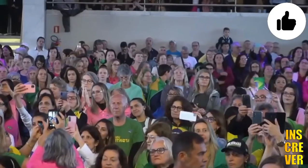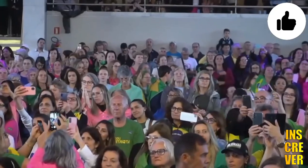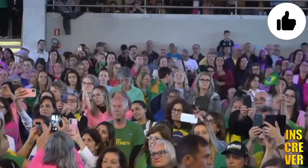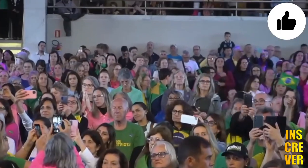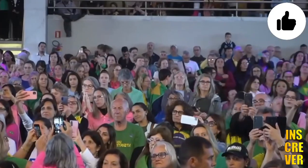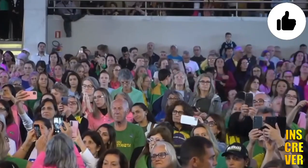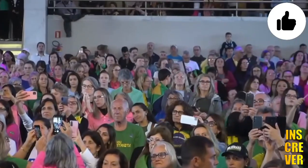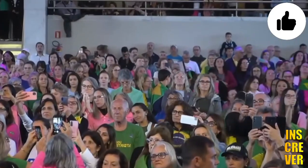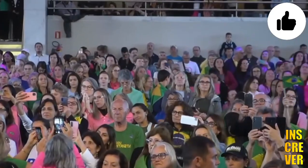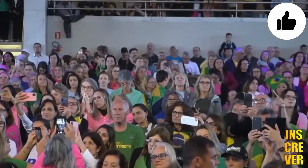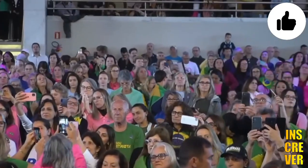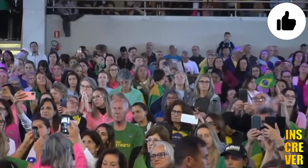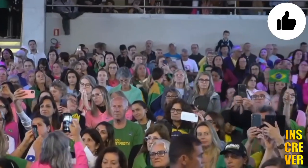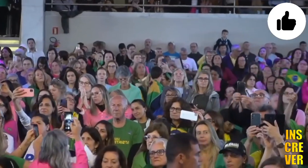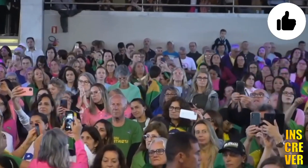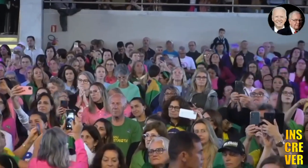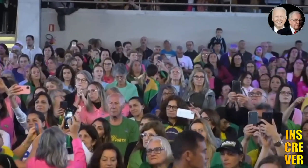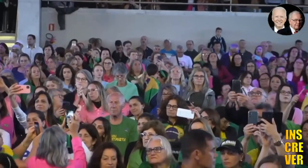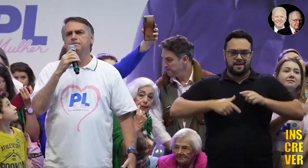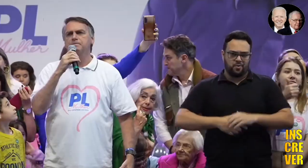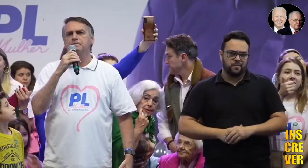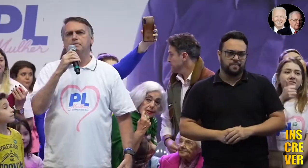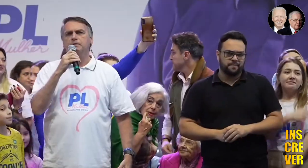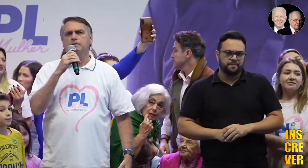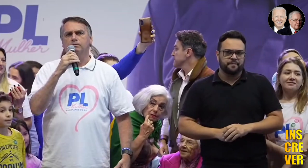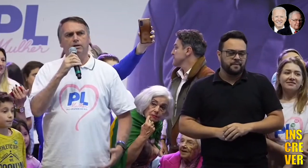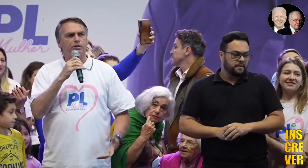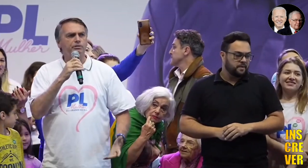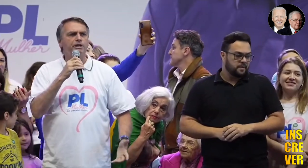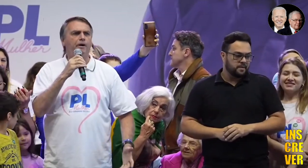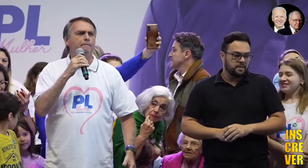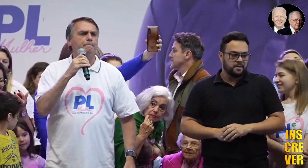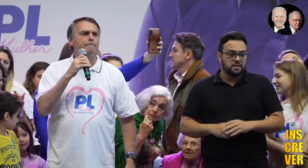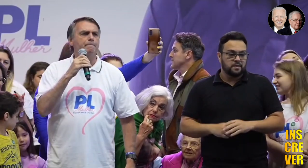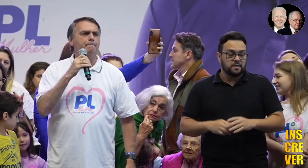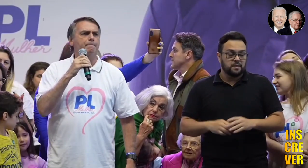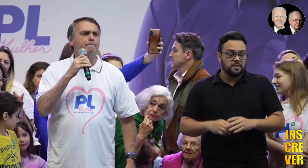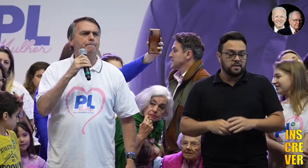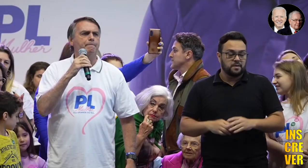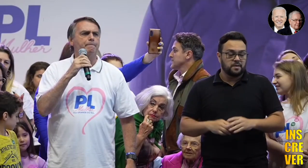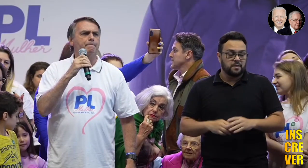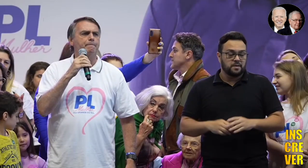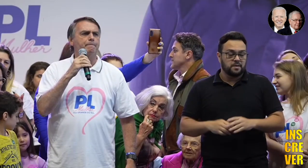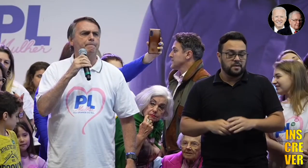E nós só podemos ficar livres disso com a nossa união,